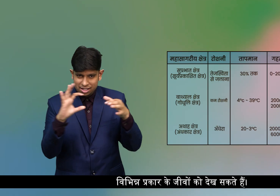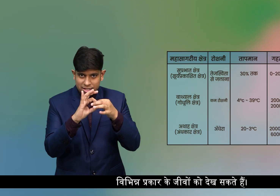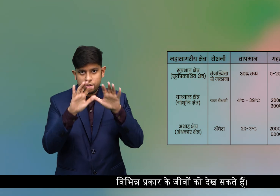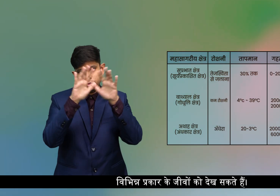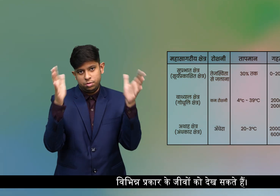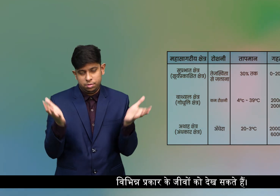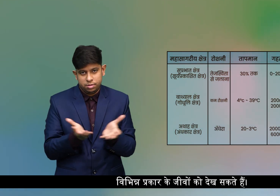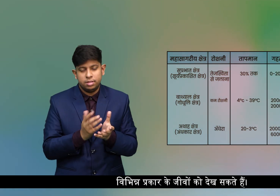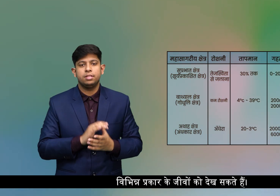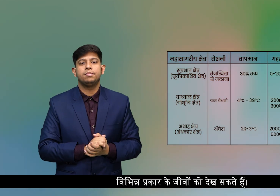हैं।